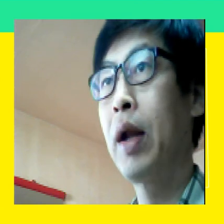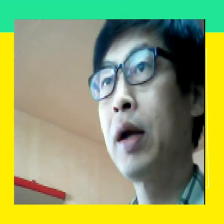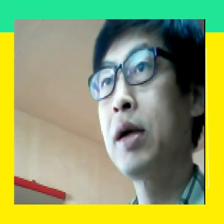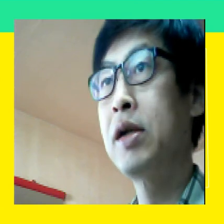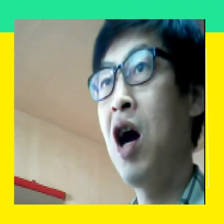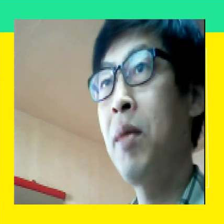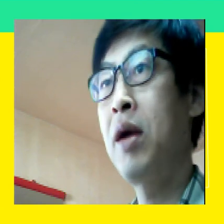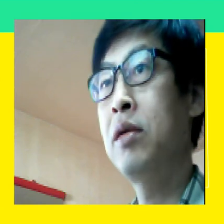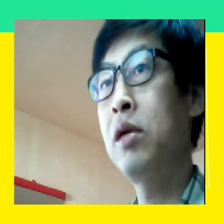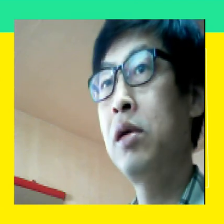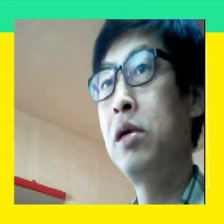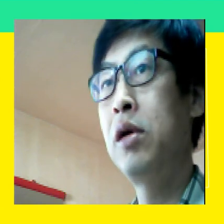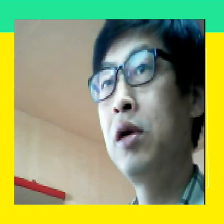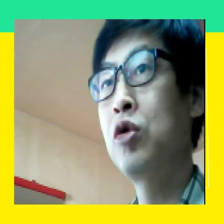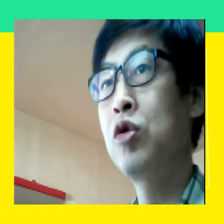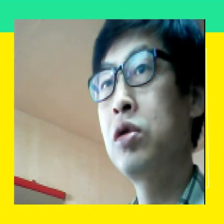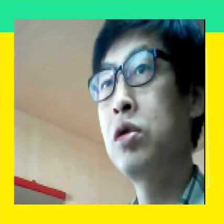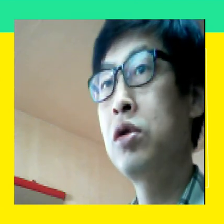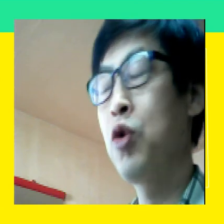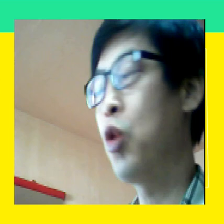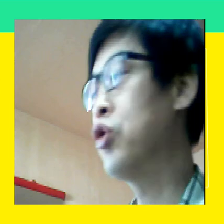그 다음에는 소년